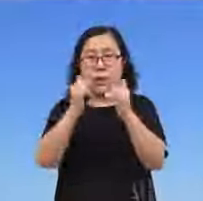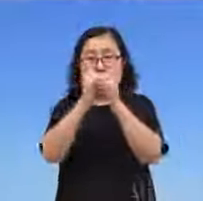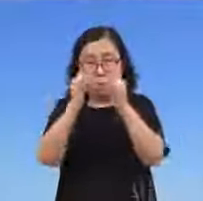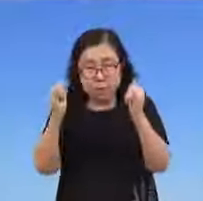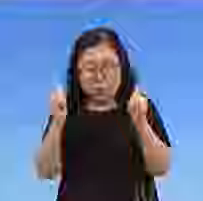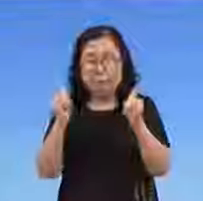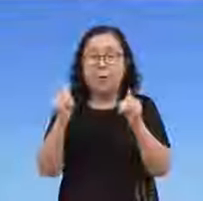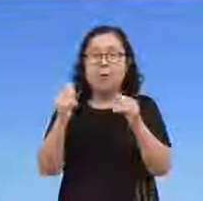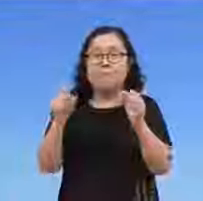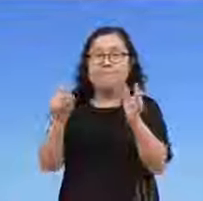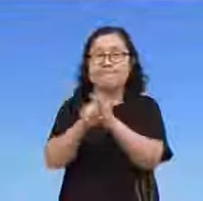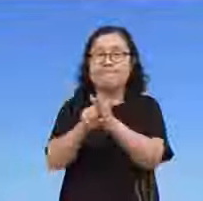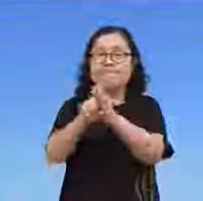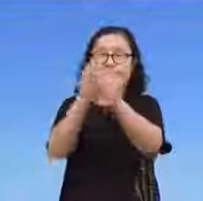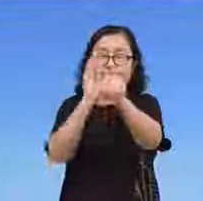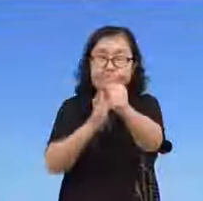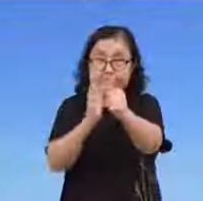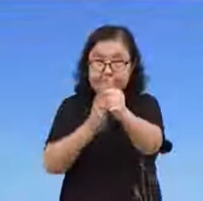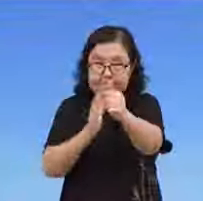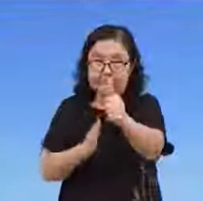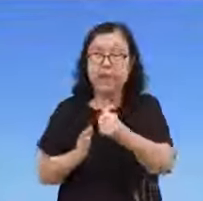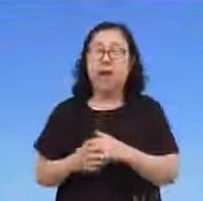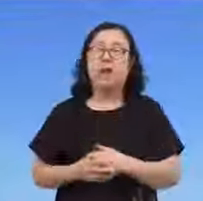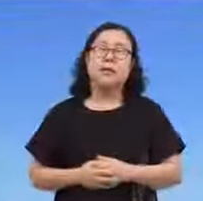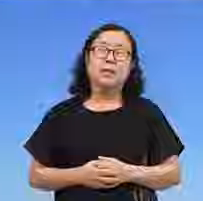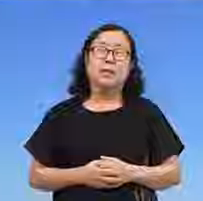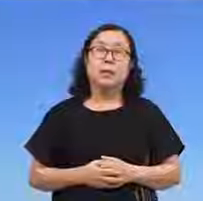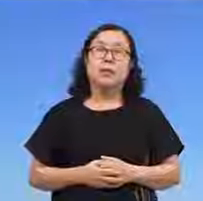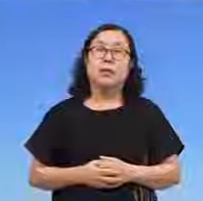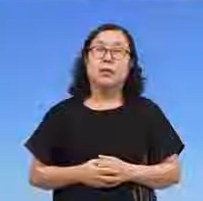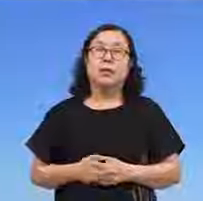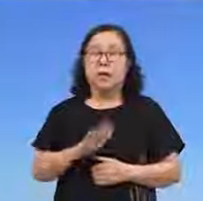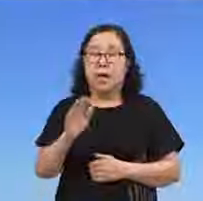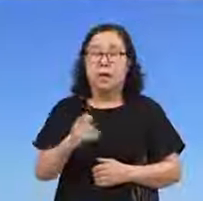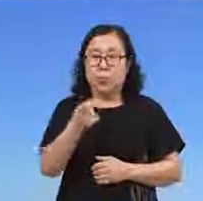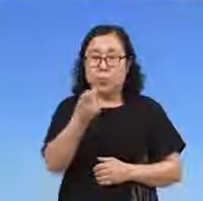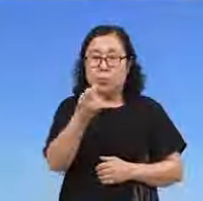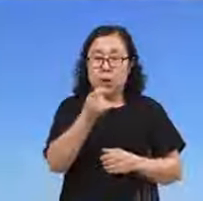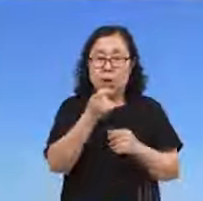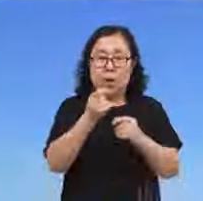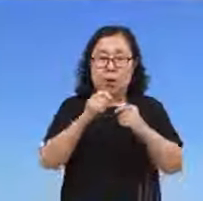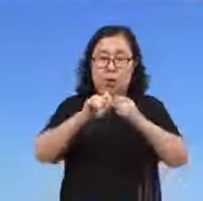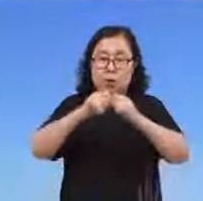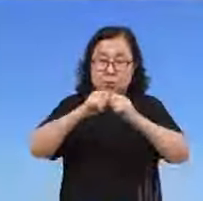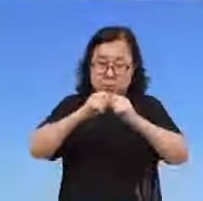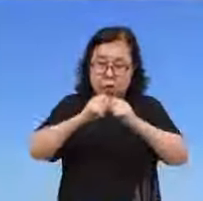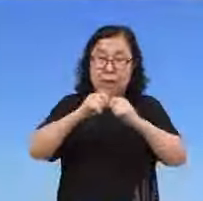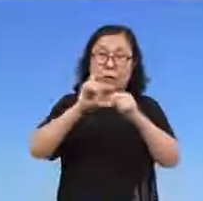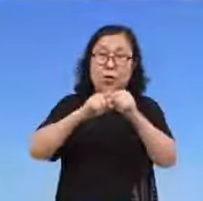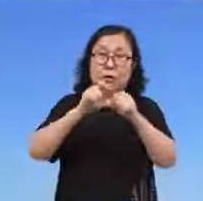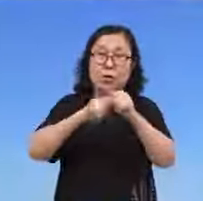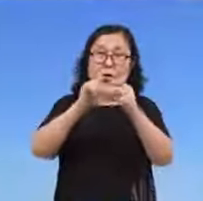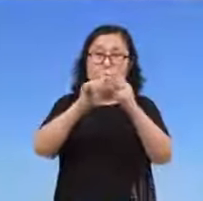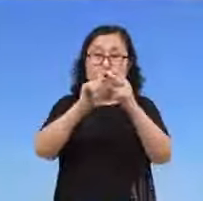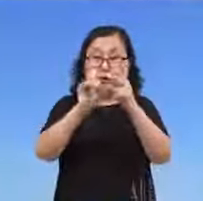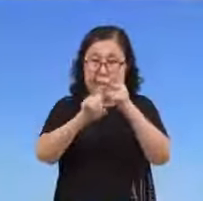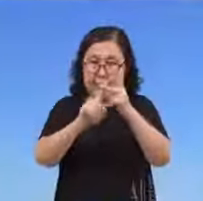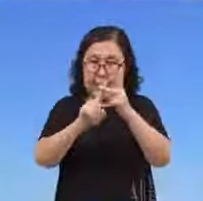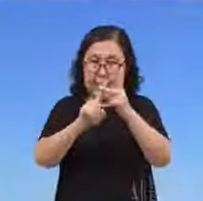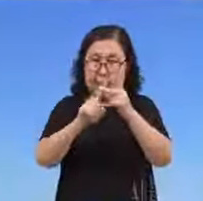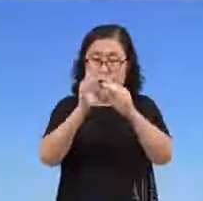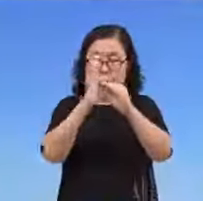믿으시기를 바랍니다. 이 사실을 마음에 담고요, 이제 좀 더 구체적으로 중요한 두 가지